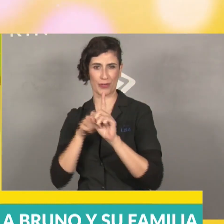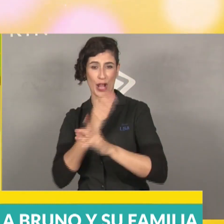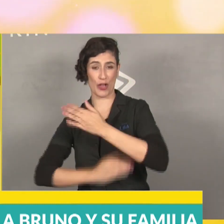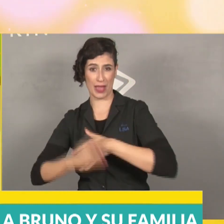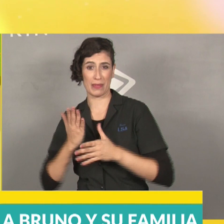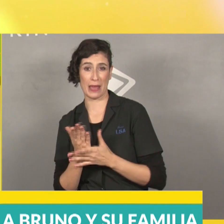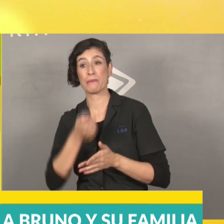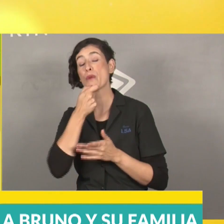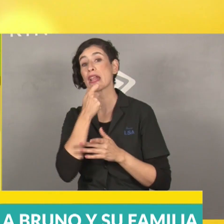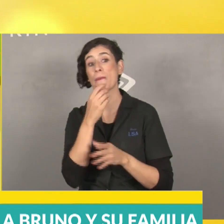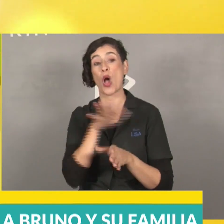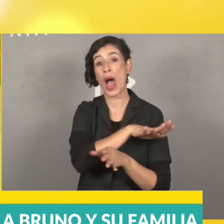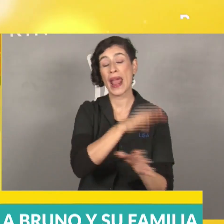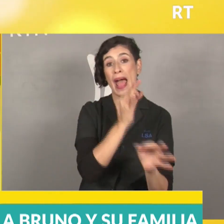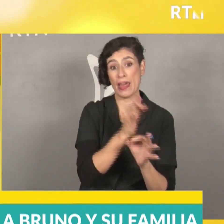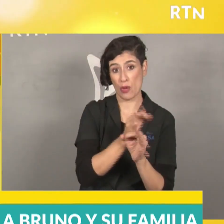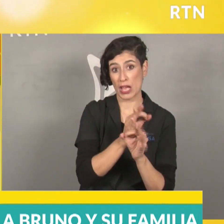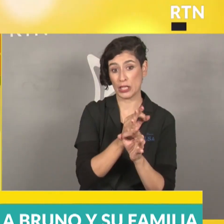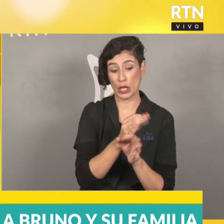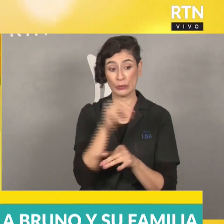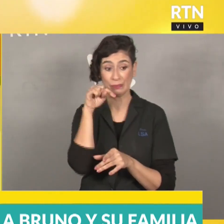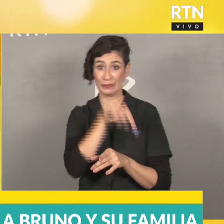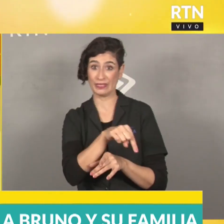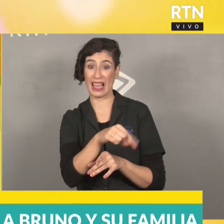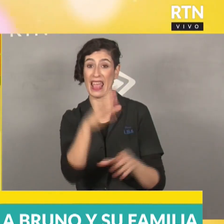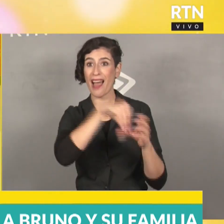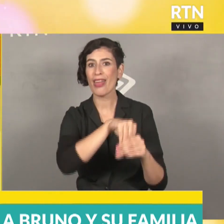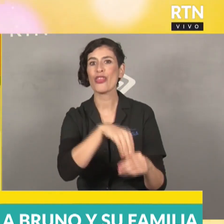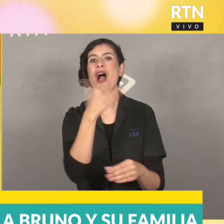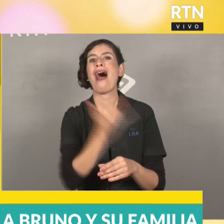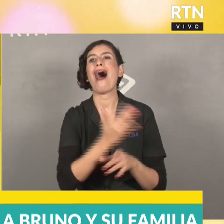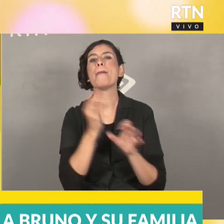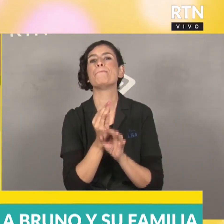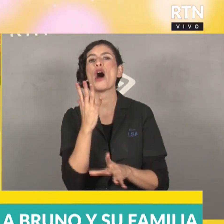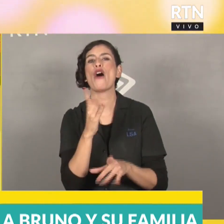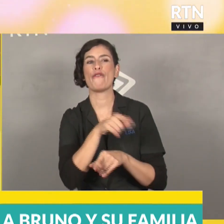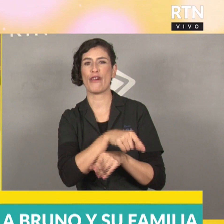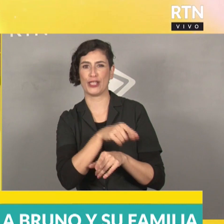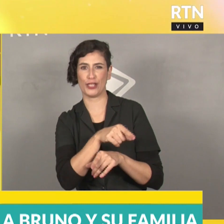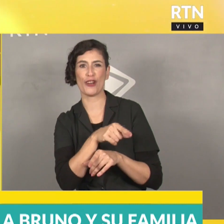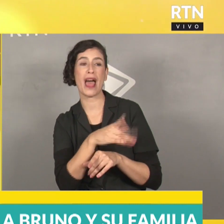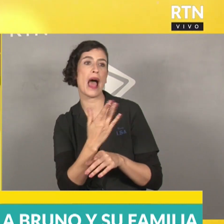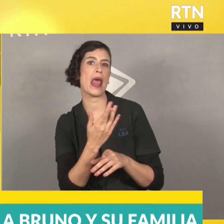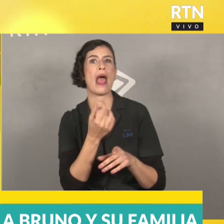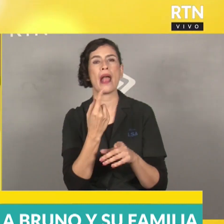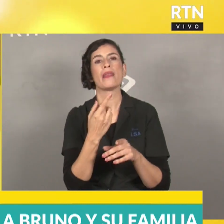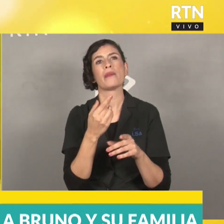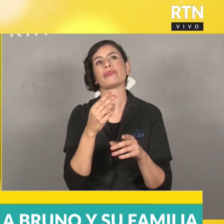educación, tenés personas especializadas en distintas discapacidades. Claro, y como no de a una.